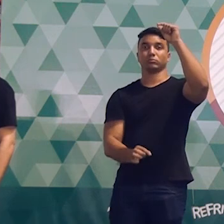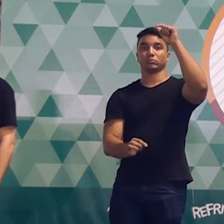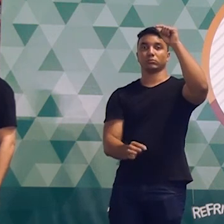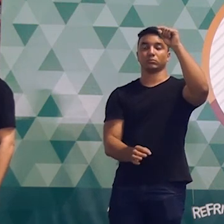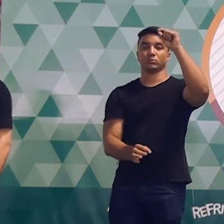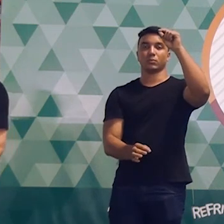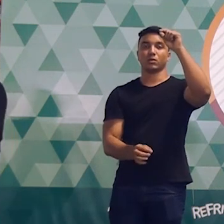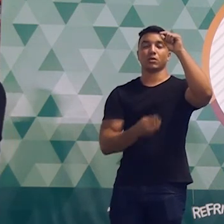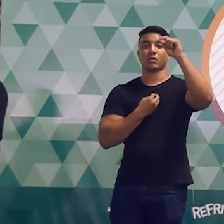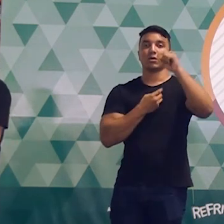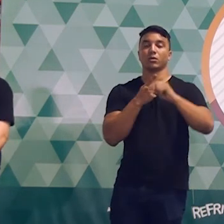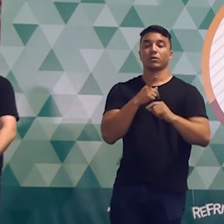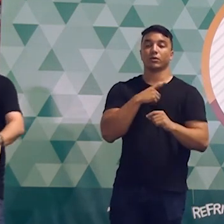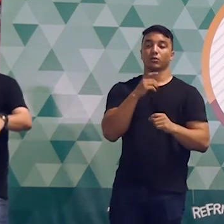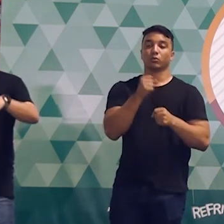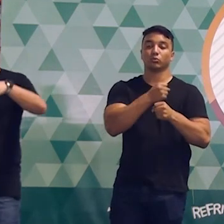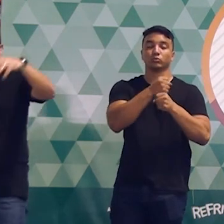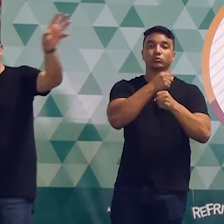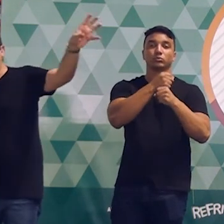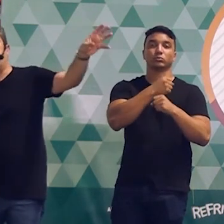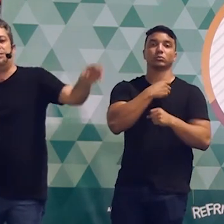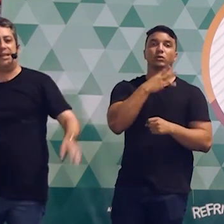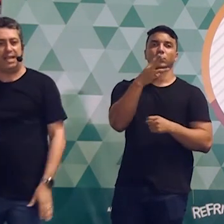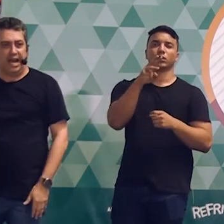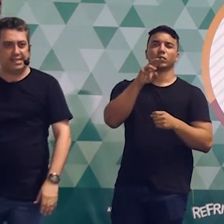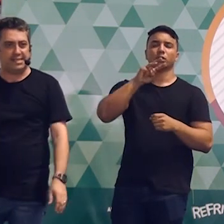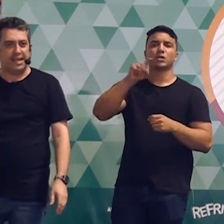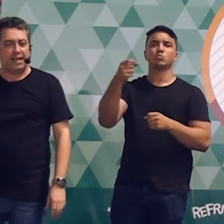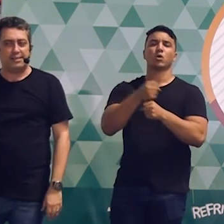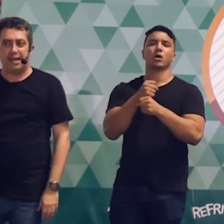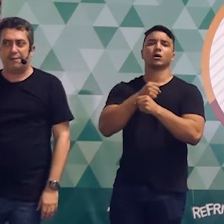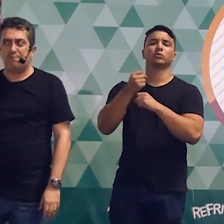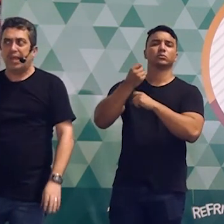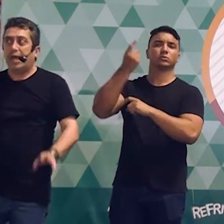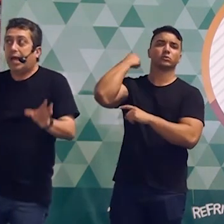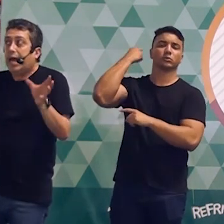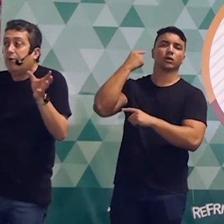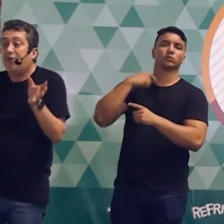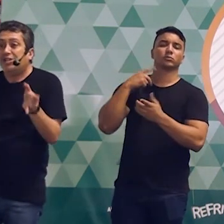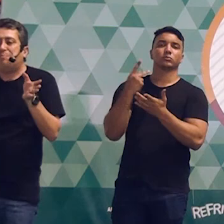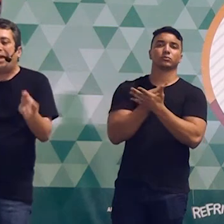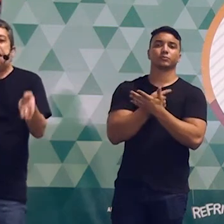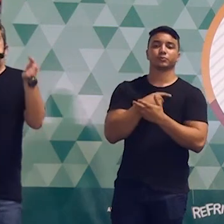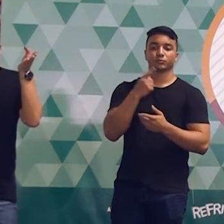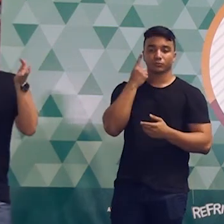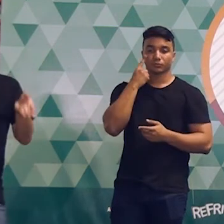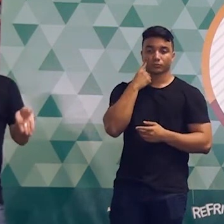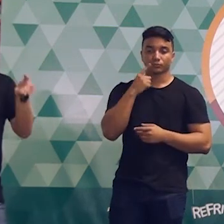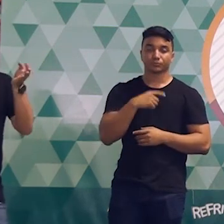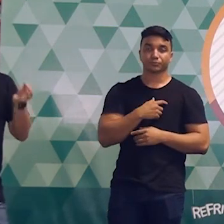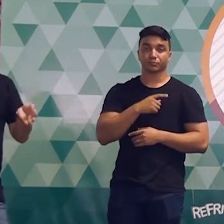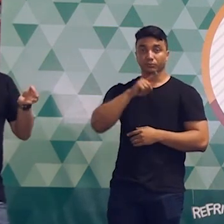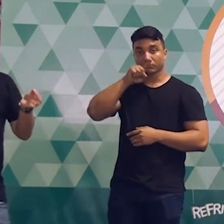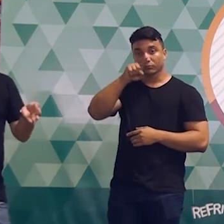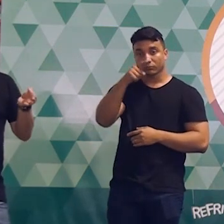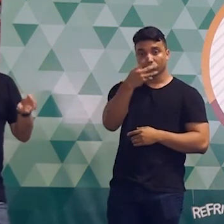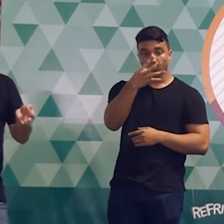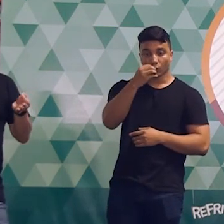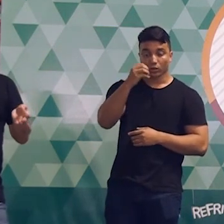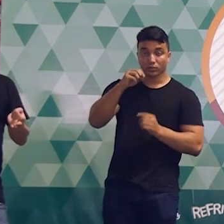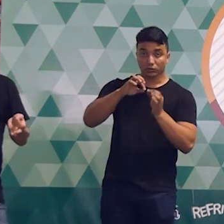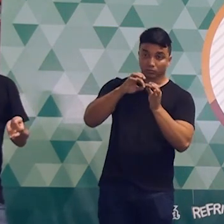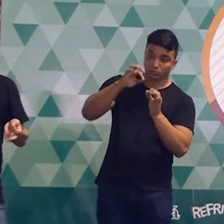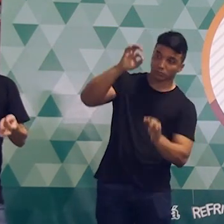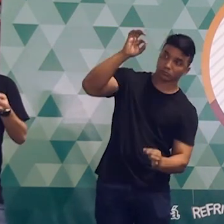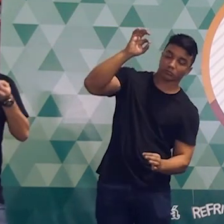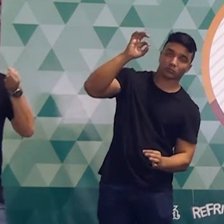certo? O pessoal construiu essa cidade há uns 3.000 anos atrás, certo? Veja bem, 1.400